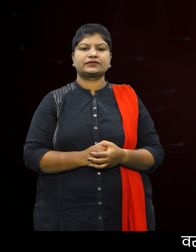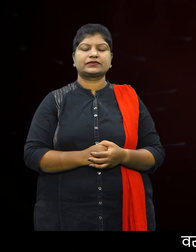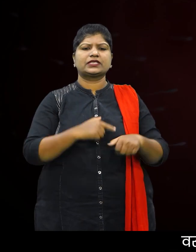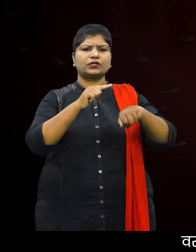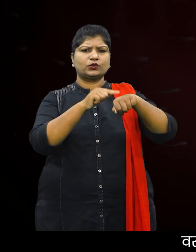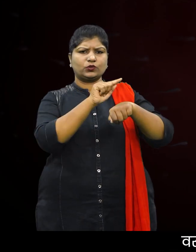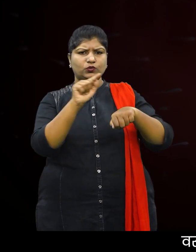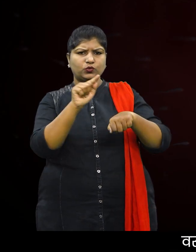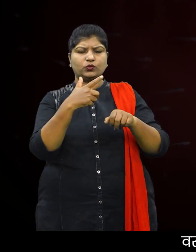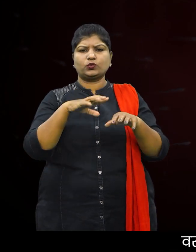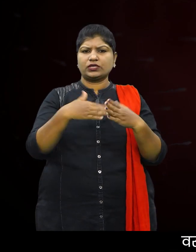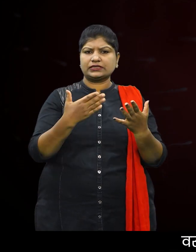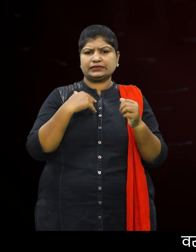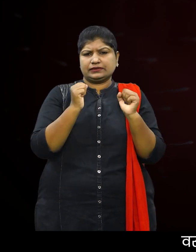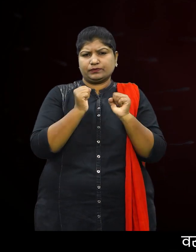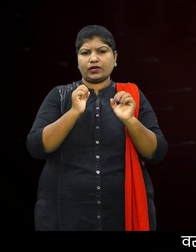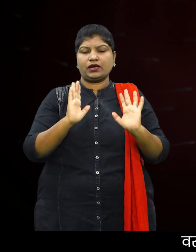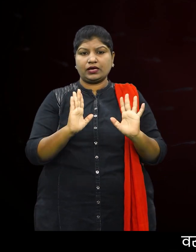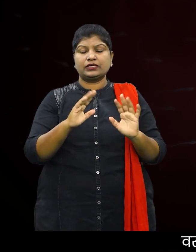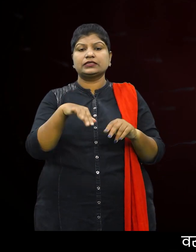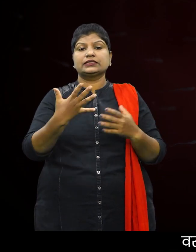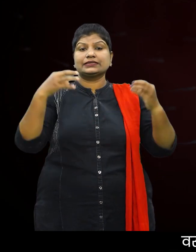वसंत या वर्षा ऋतु के दौरान